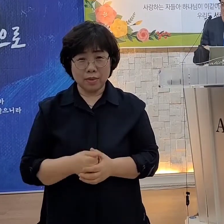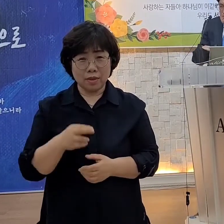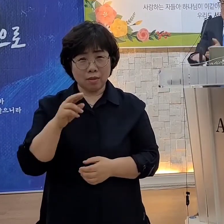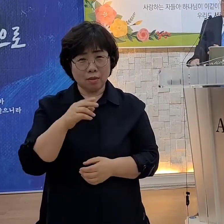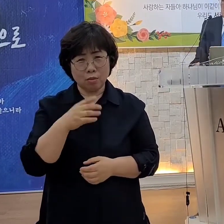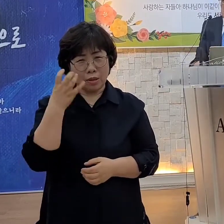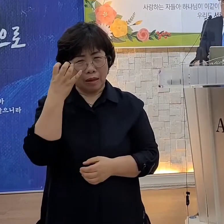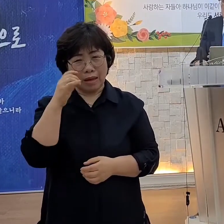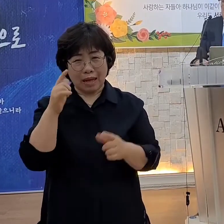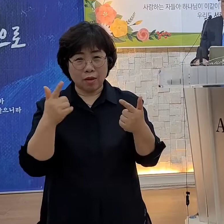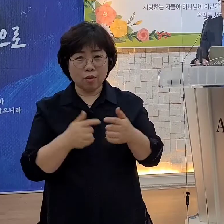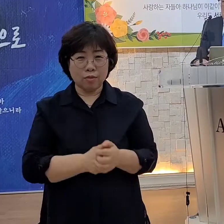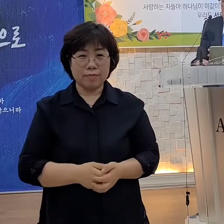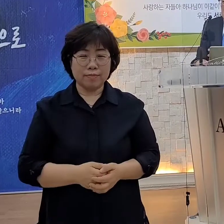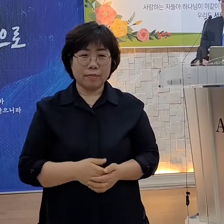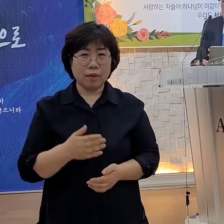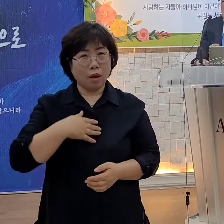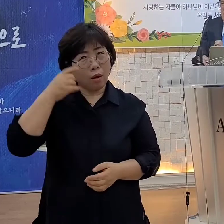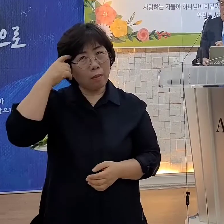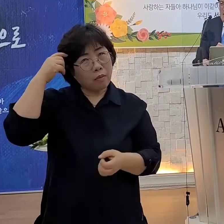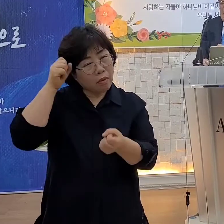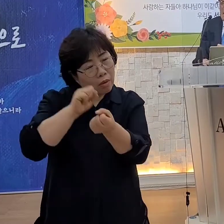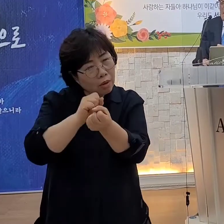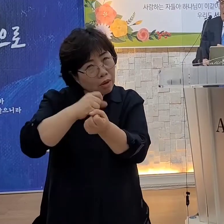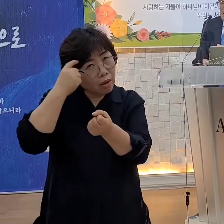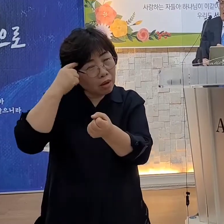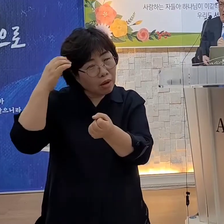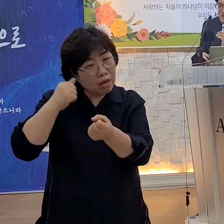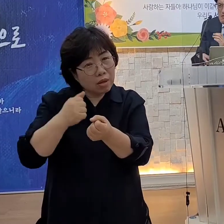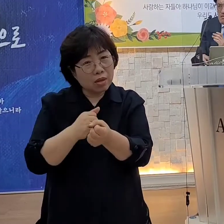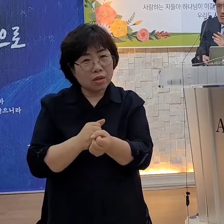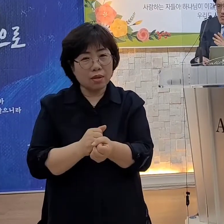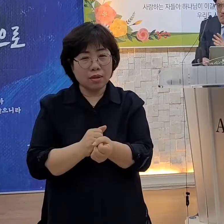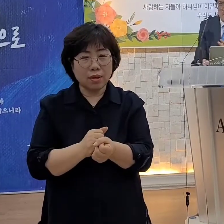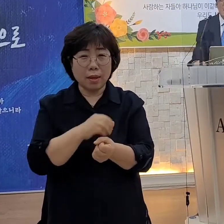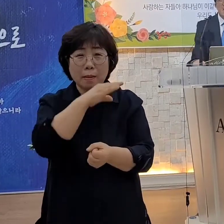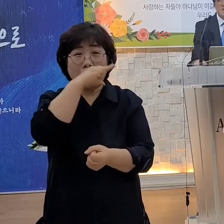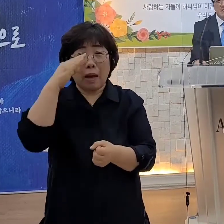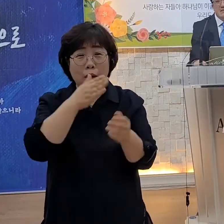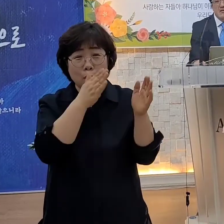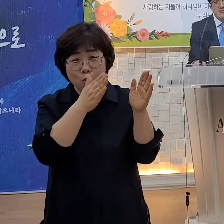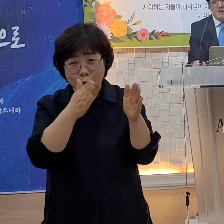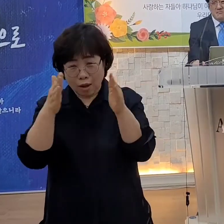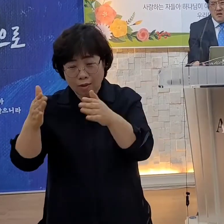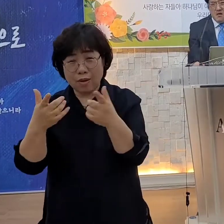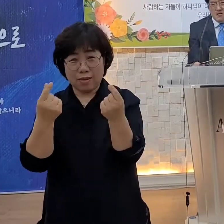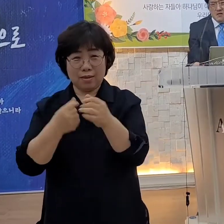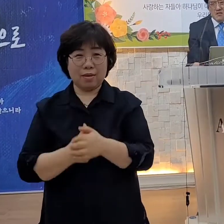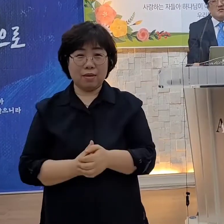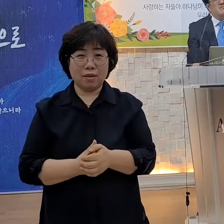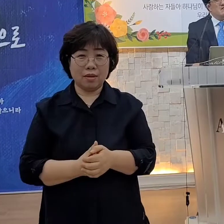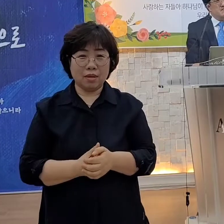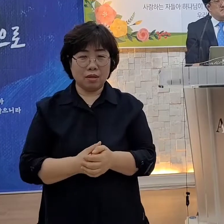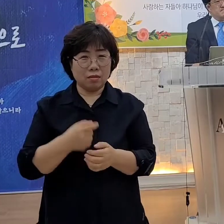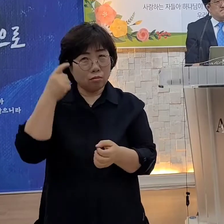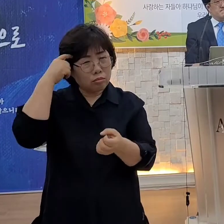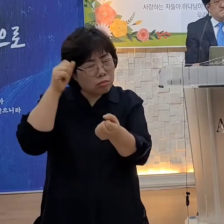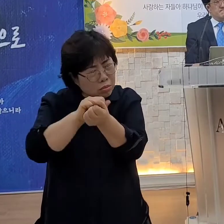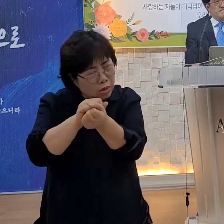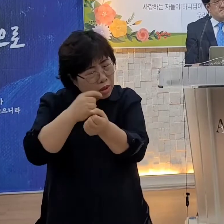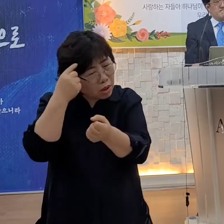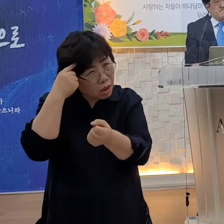내가 미쳤지. 이게 웃긴 얘기 같지만 정상적인 과정이라는 이게 없다? 거짓말이에요.